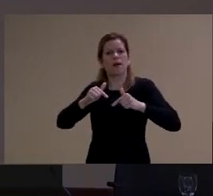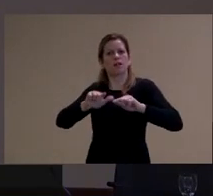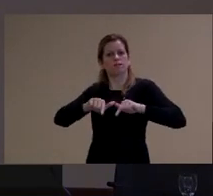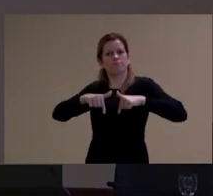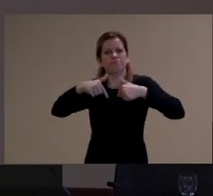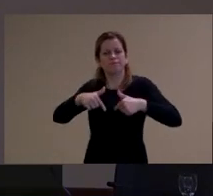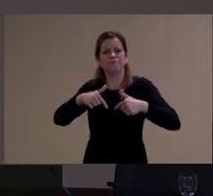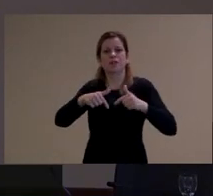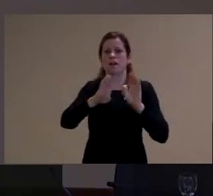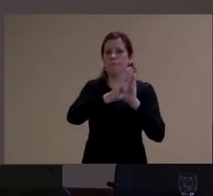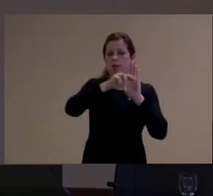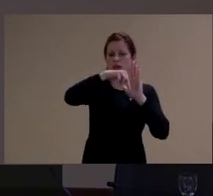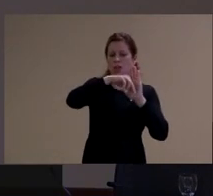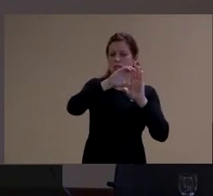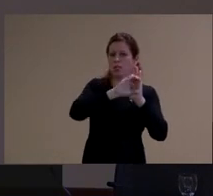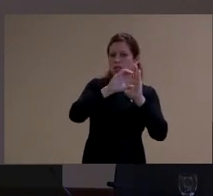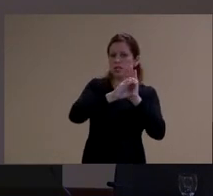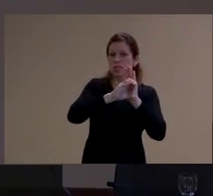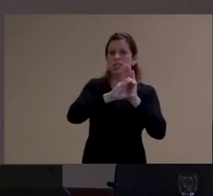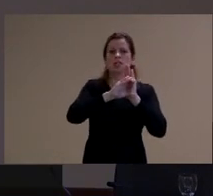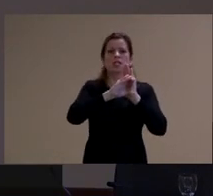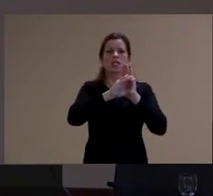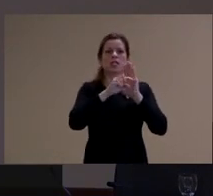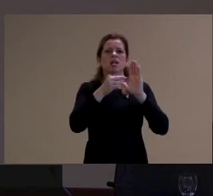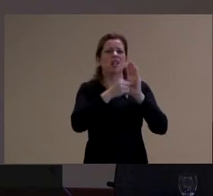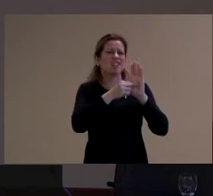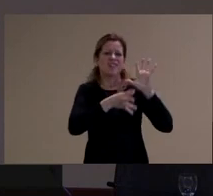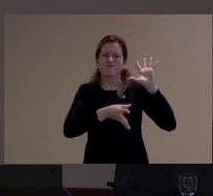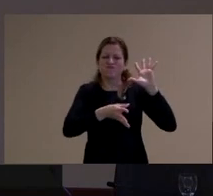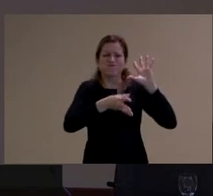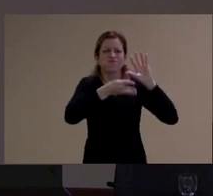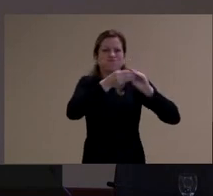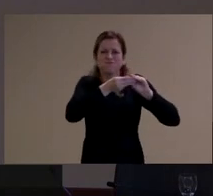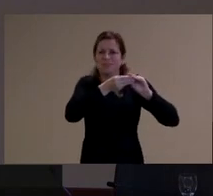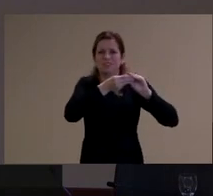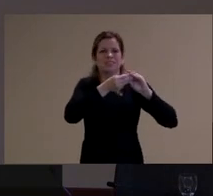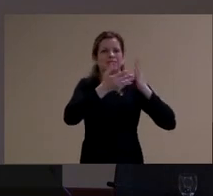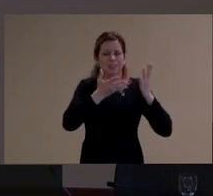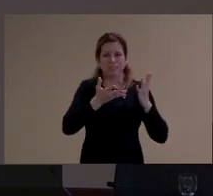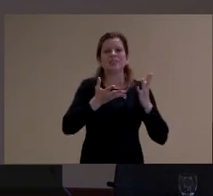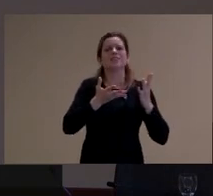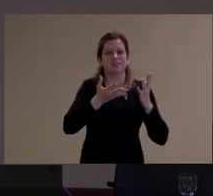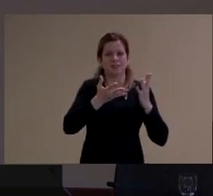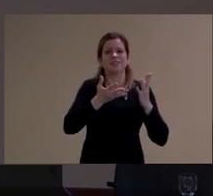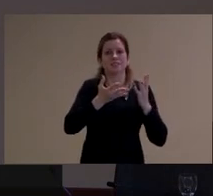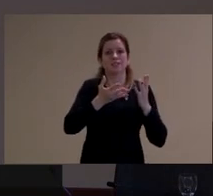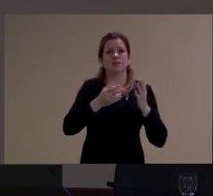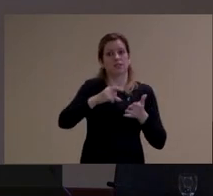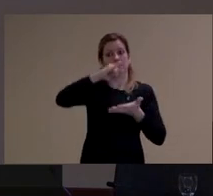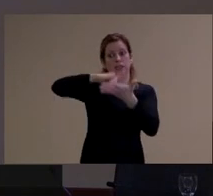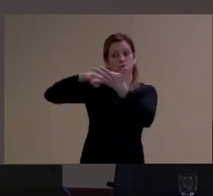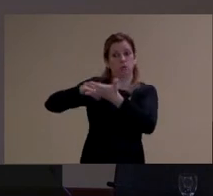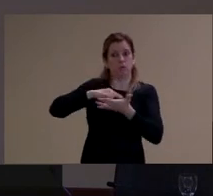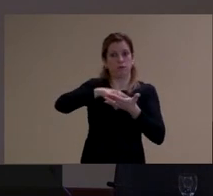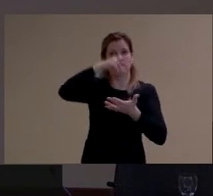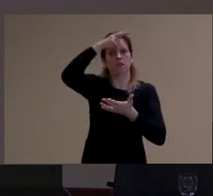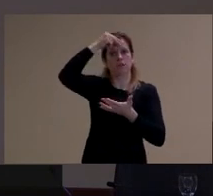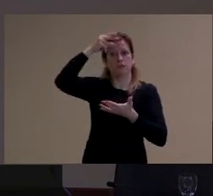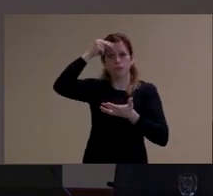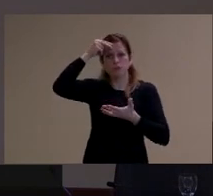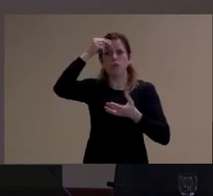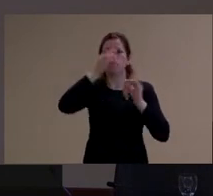nada INCC o documento é bastante sucinto mas nos documentos da rede o documento é isso há